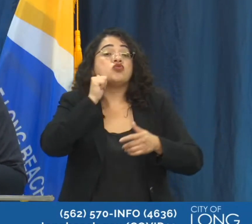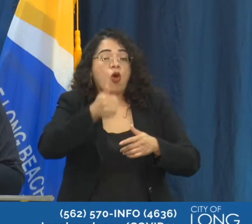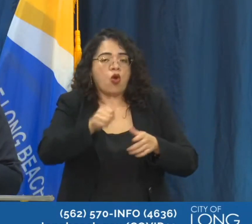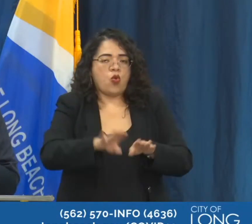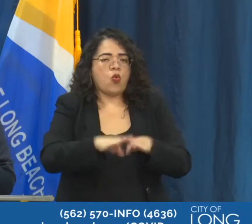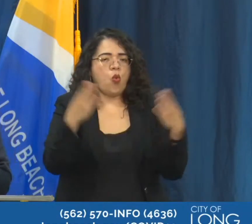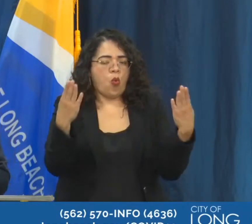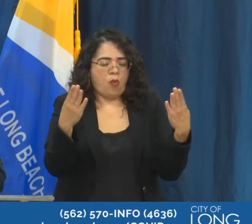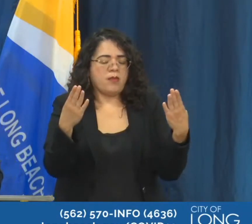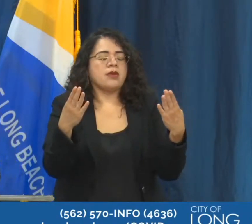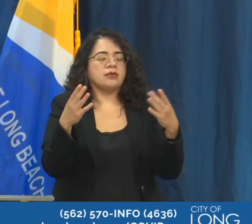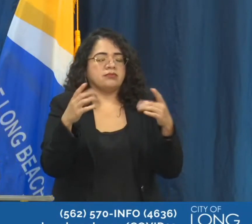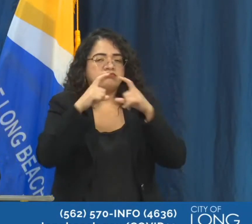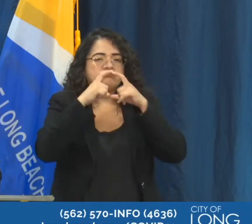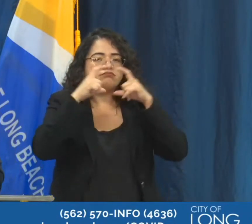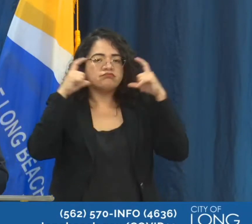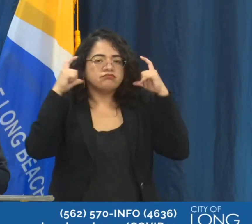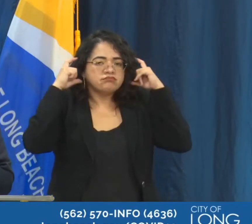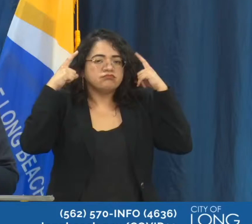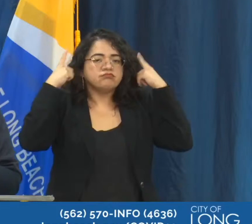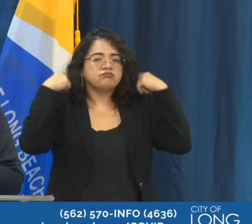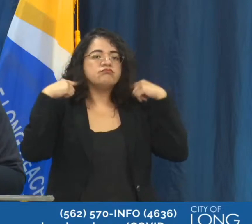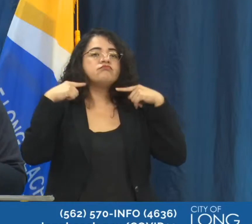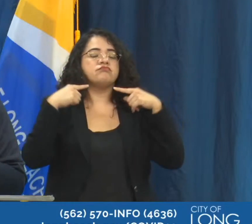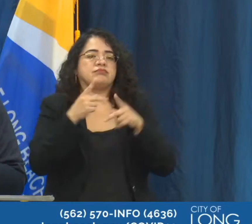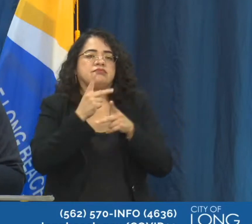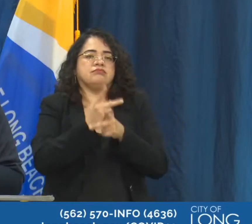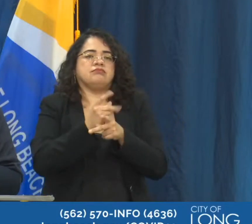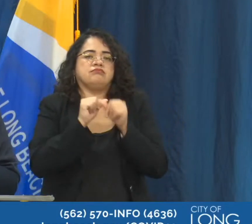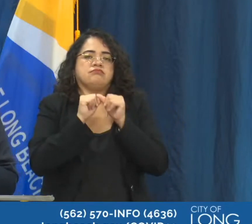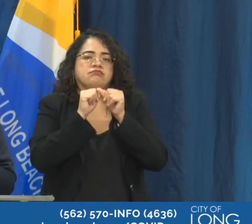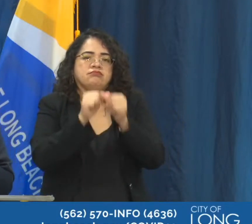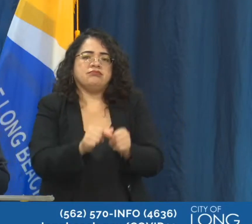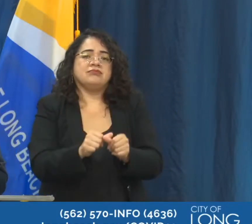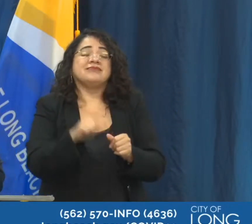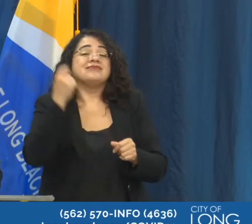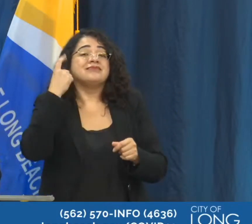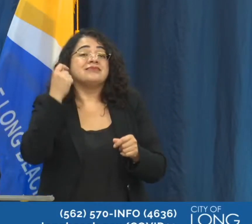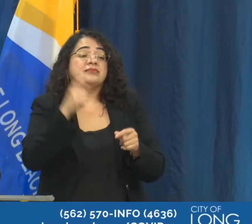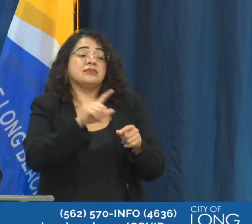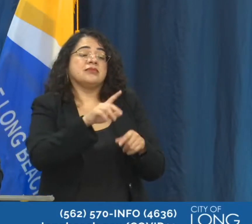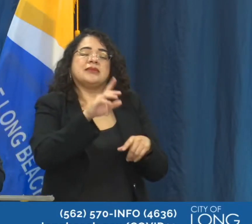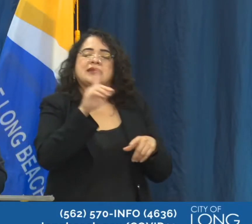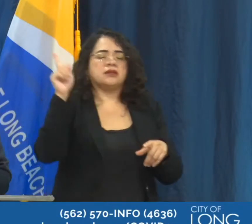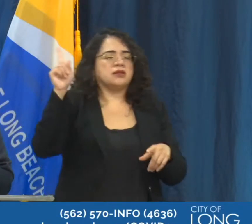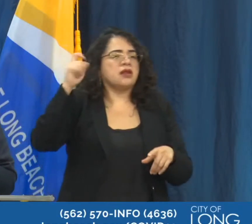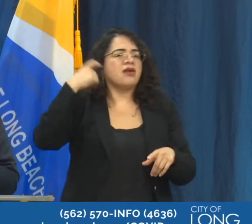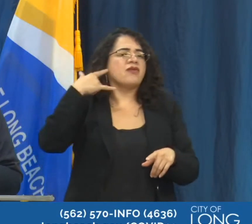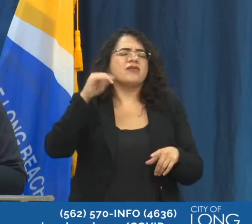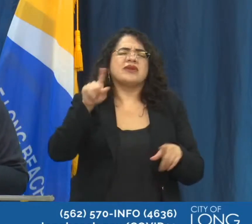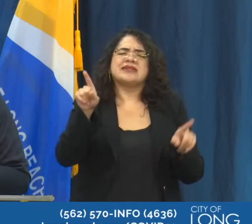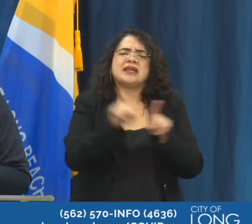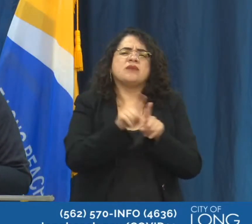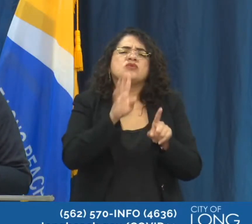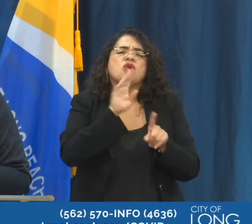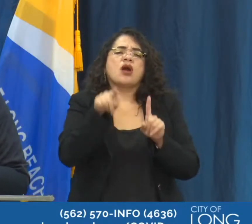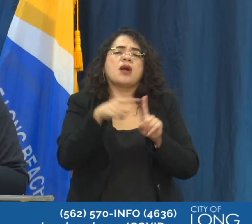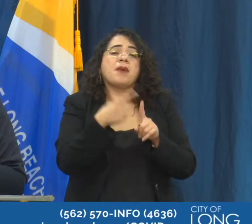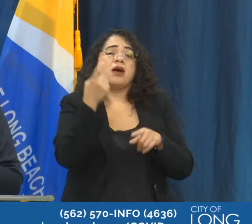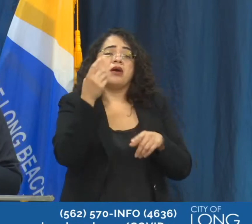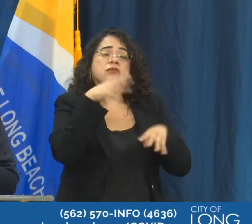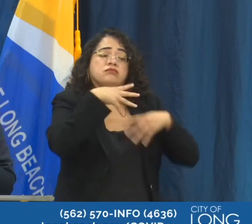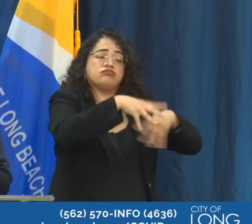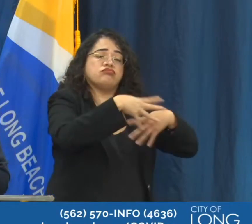se abren los lugares de culto como les dimos reuniones políticas que siempre cumplan con su requisitos para